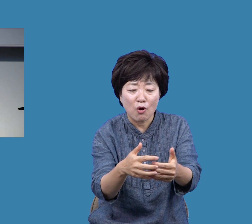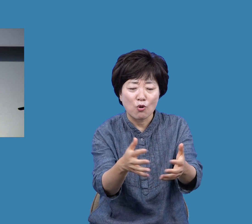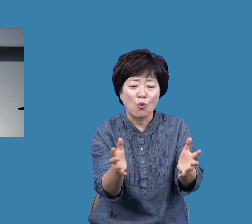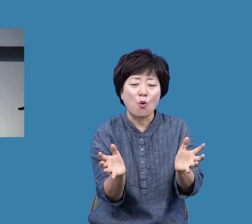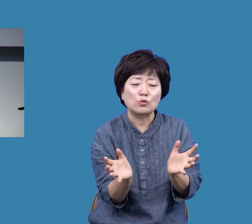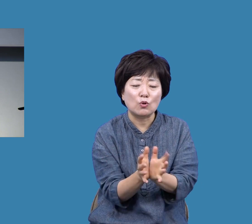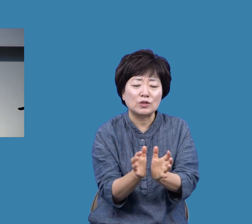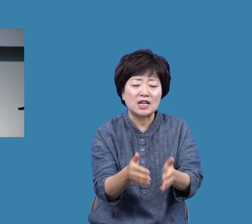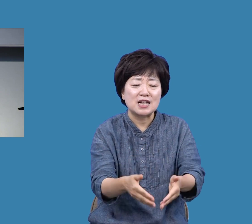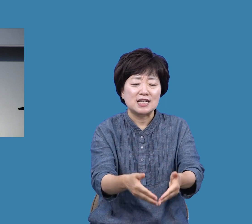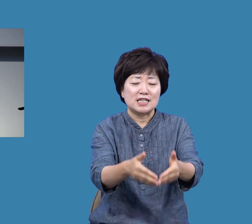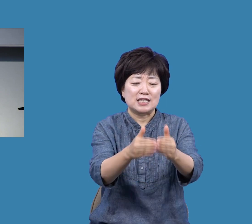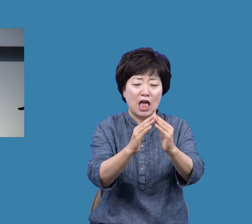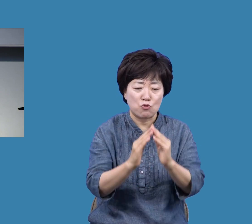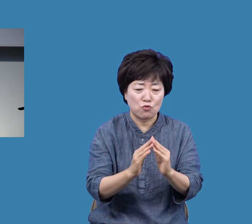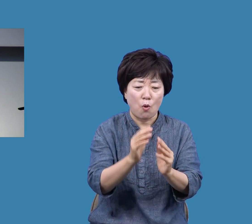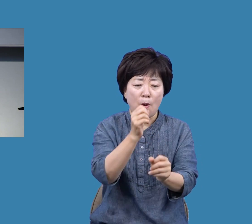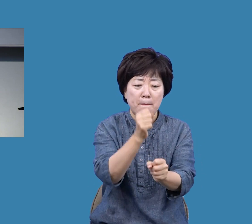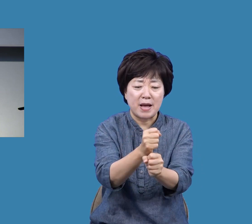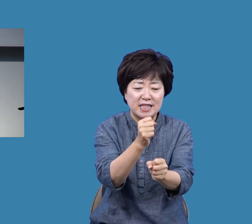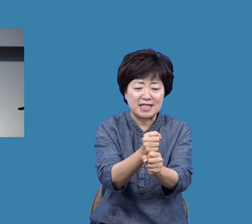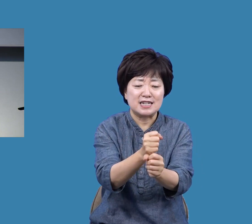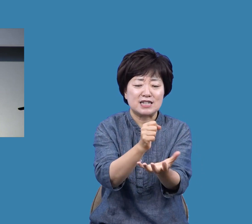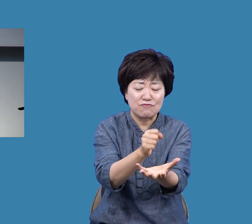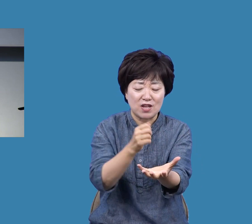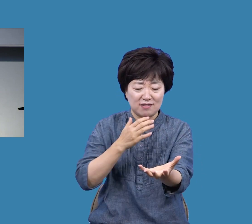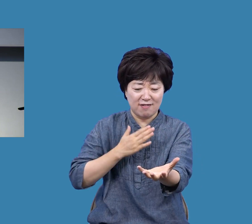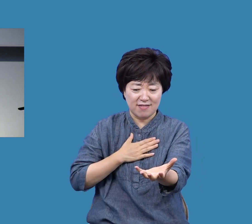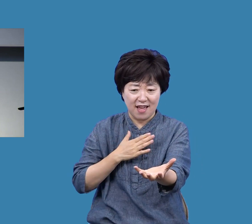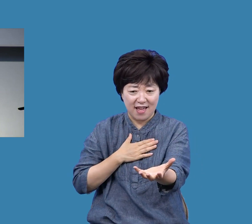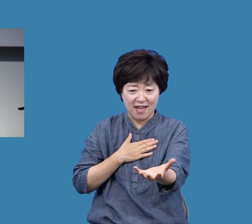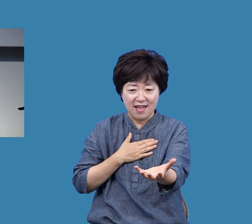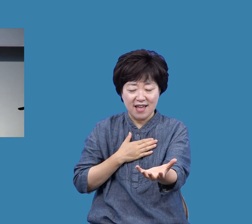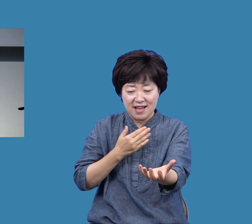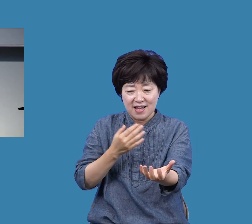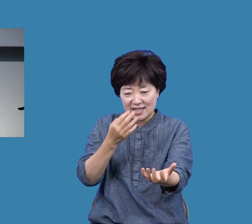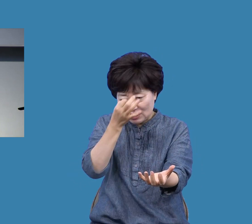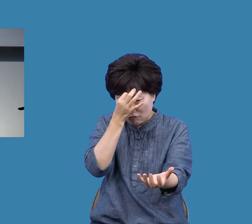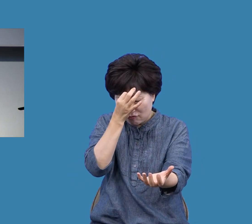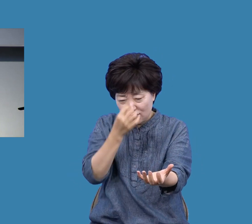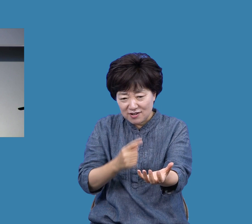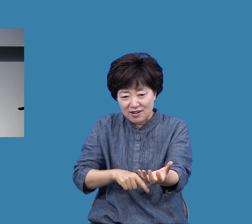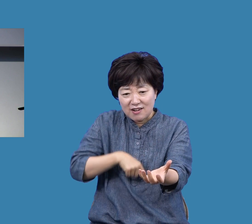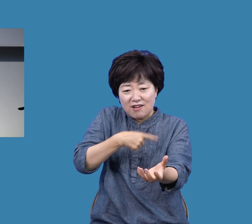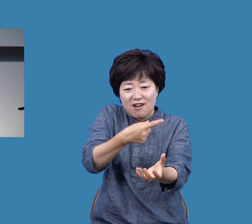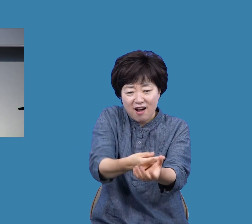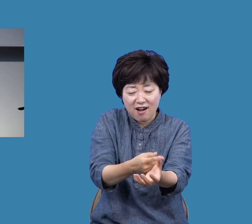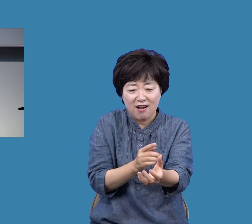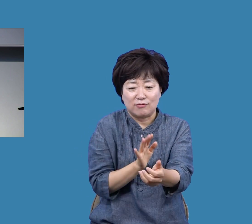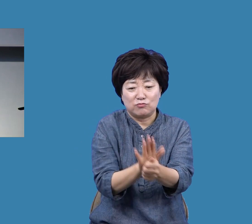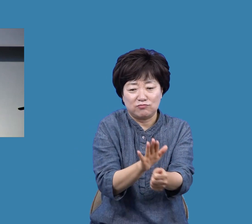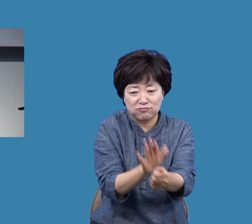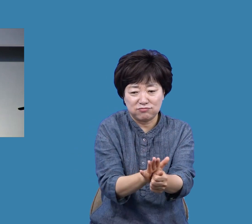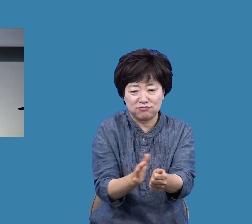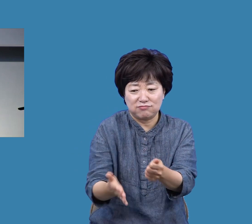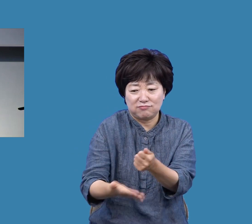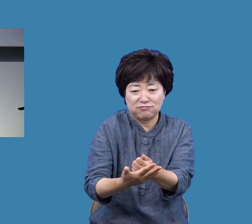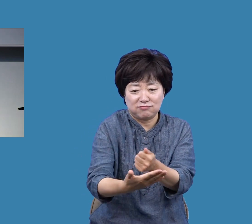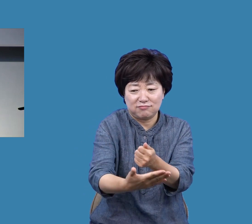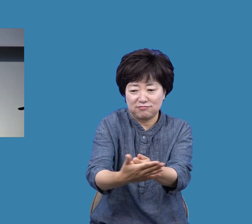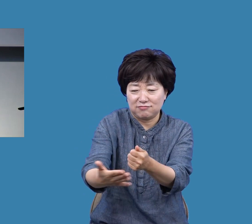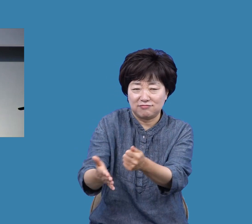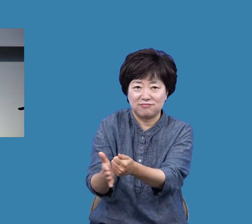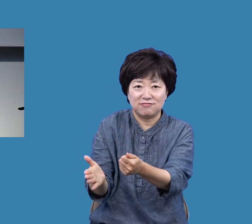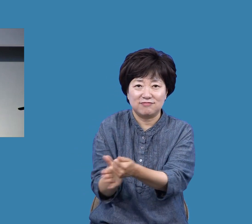거예요. 근데 이 실체가 없이 그냥 둥둥둥둥 떠다니는 것들이 있어요. 근데 이런 것은 사실은 페이크야,